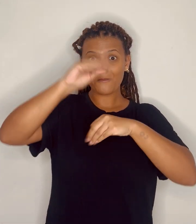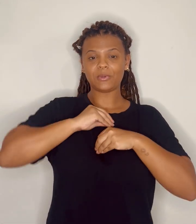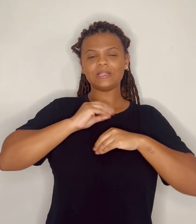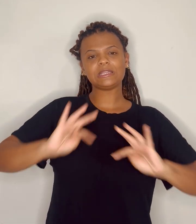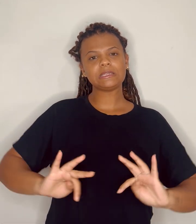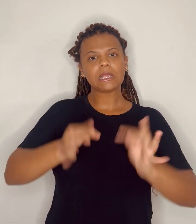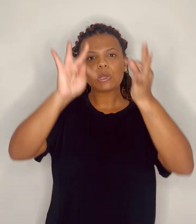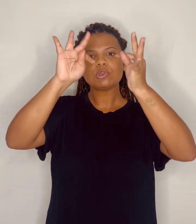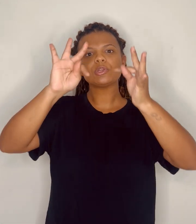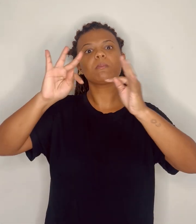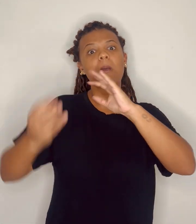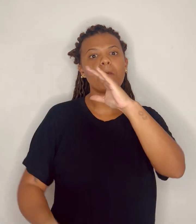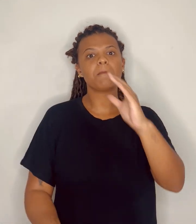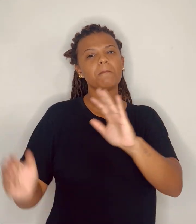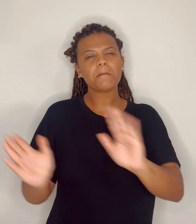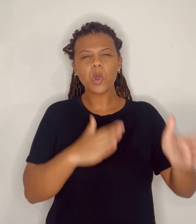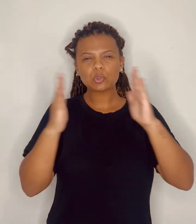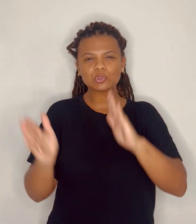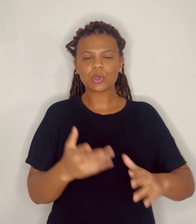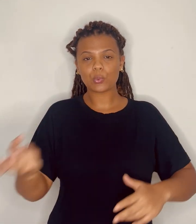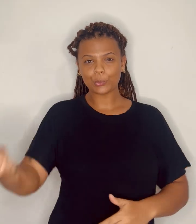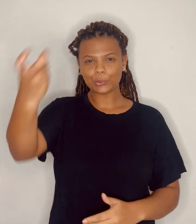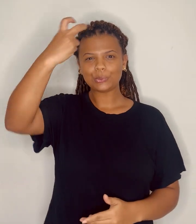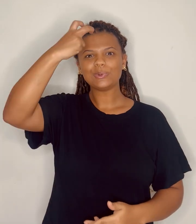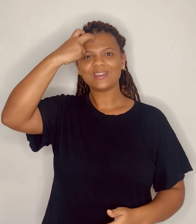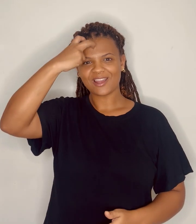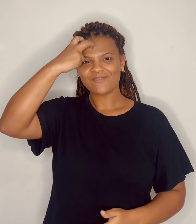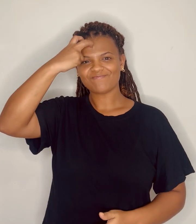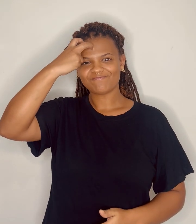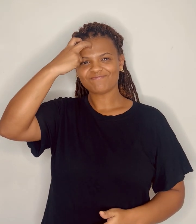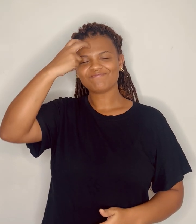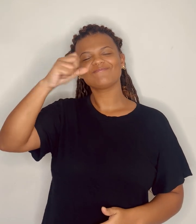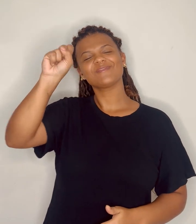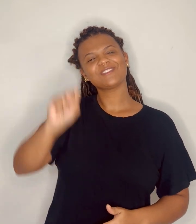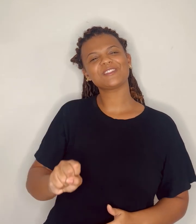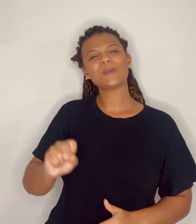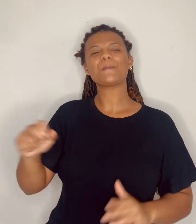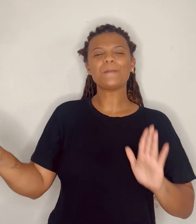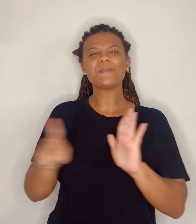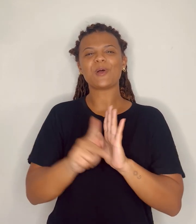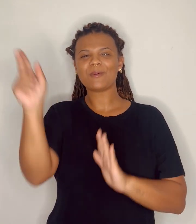produção cultural efetivamente brasileira.